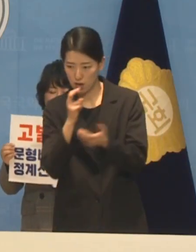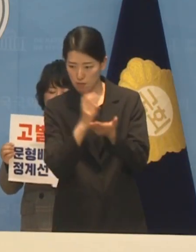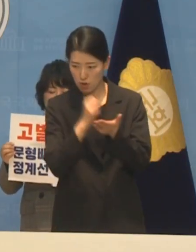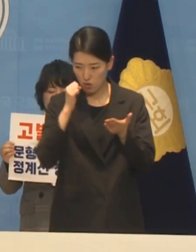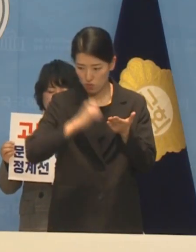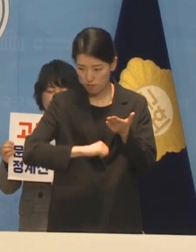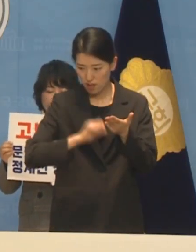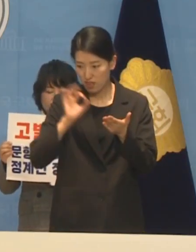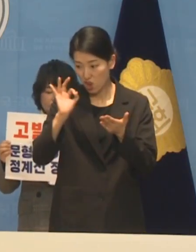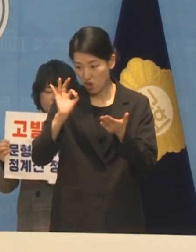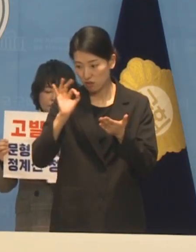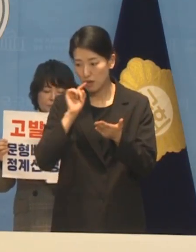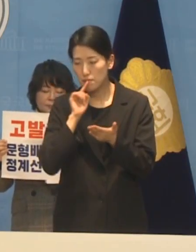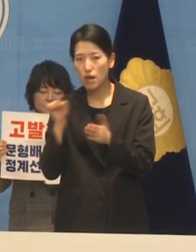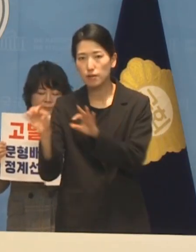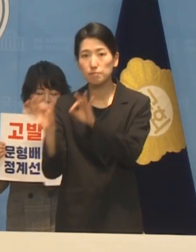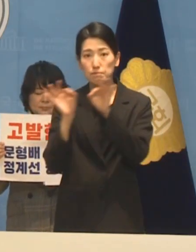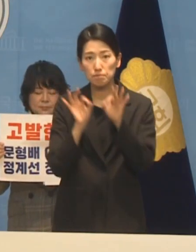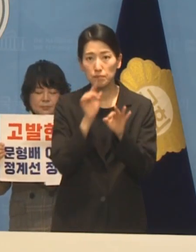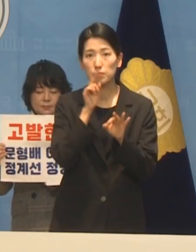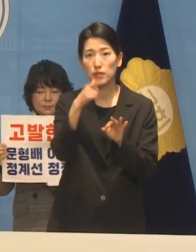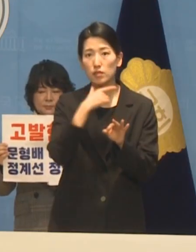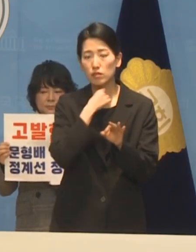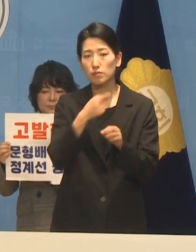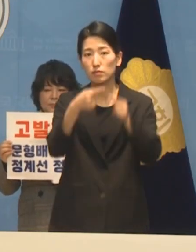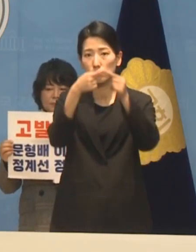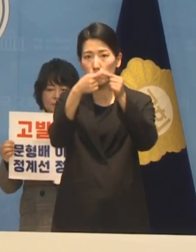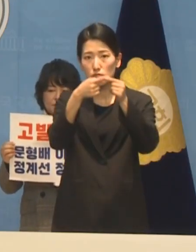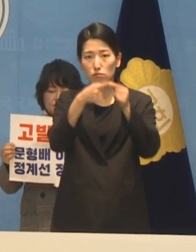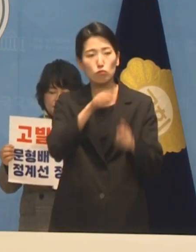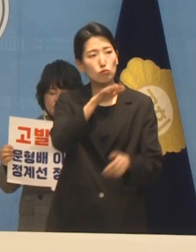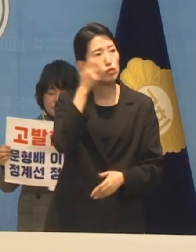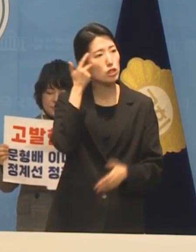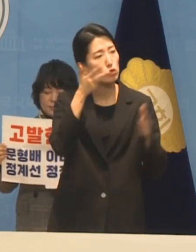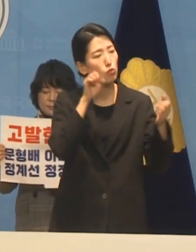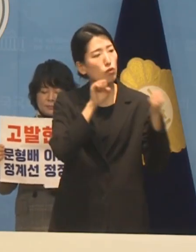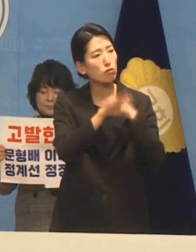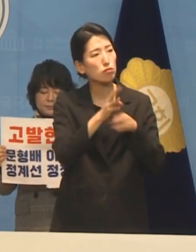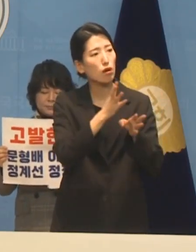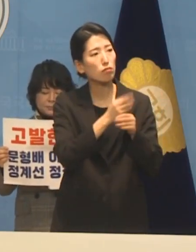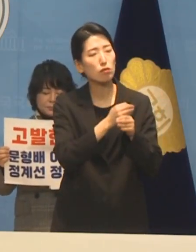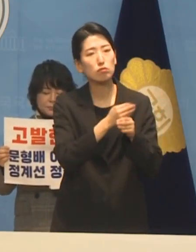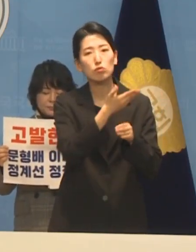참고해 말씀드리겠습니다. 위법 1. 7일간 답변 기일 보장 안함,